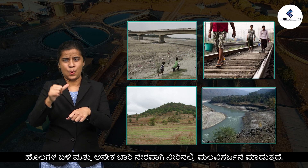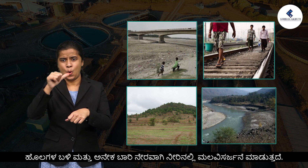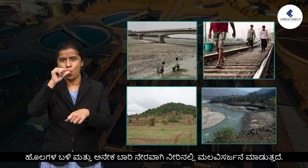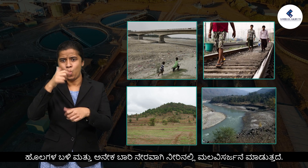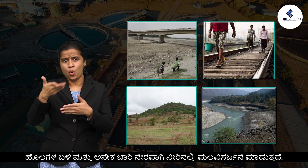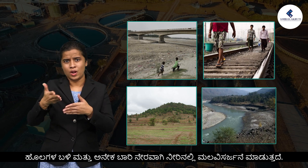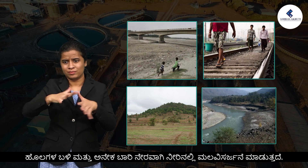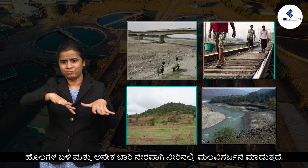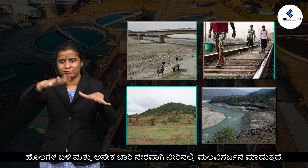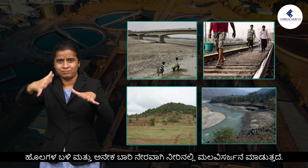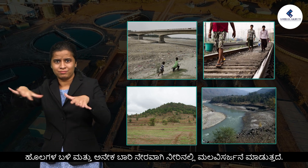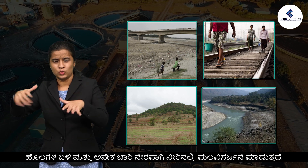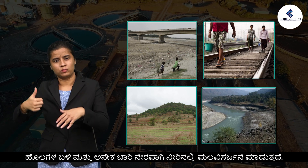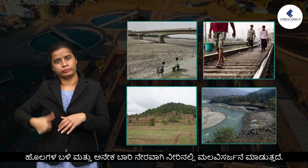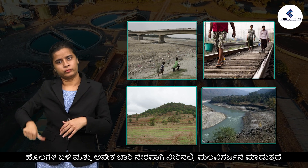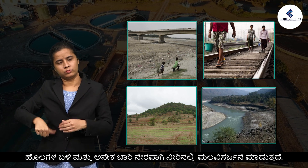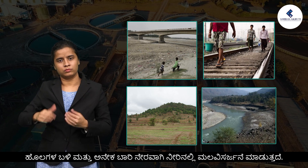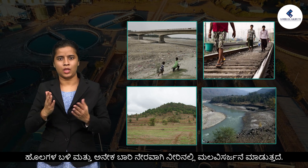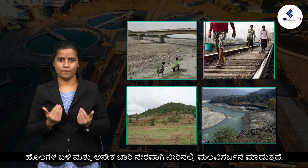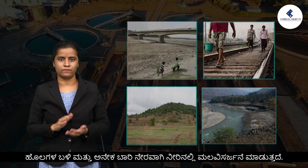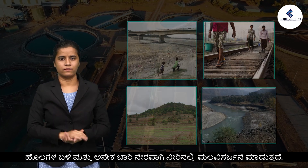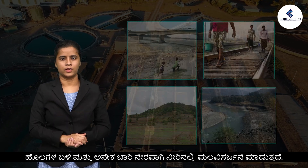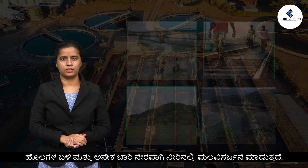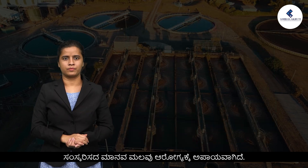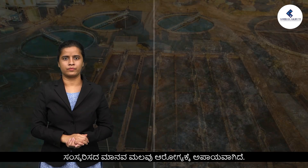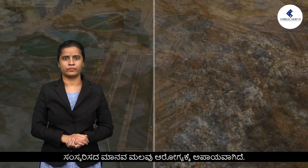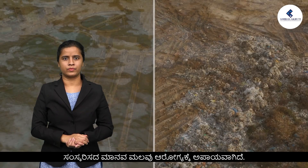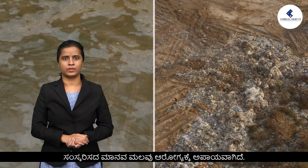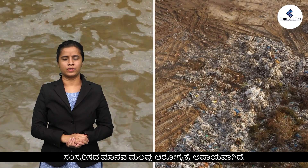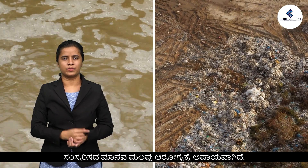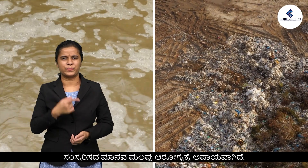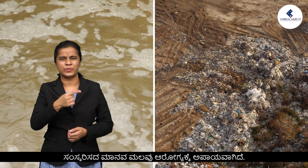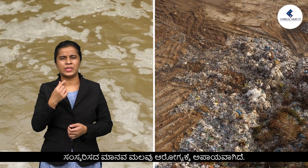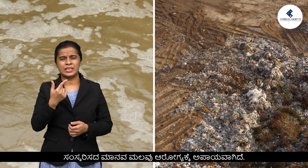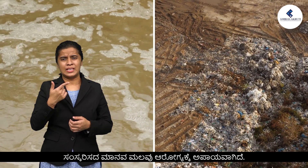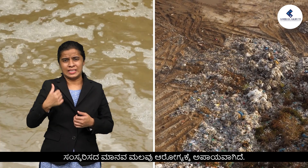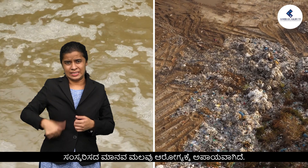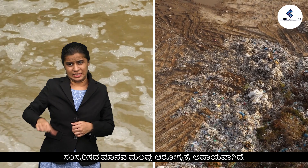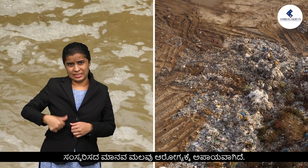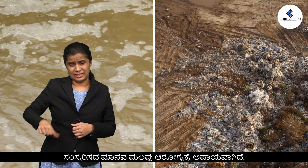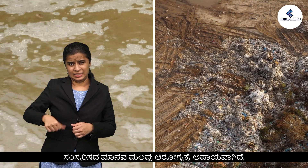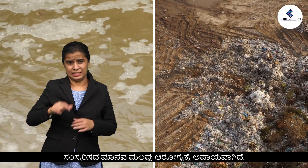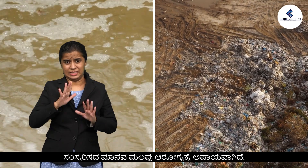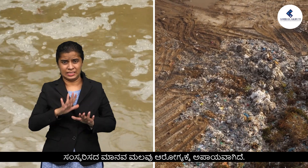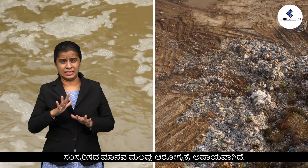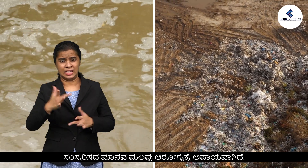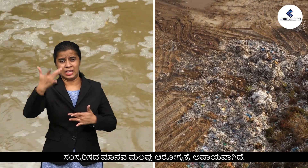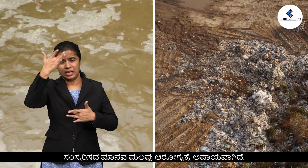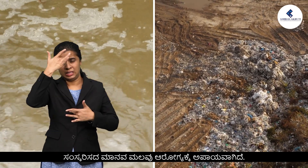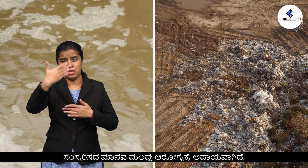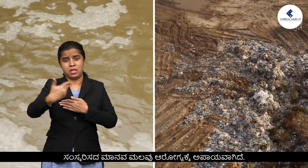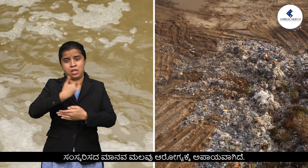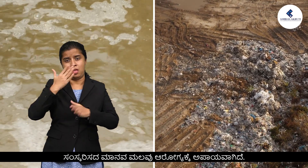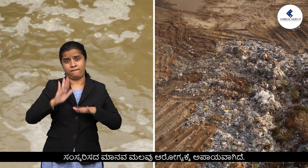ನೇರವಾಗಿ ನೀರಿನಲ್ಲಿ ಮಲವಿಸರ್ಜನೆ ಮಾಡುತ್ತಾರೆ. ಸಂಸ್ಕರಿಸಿದ ಮಾನವ ಮಲವು